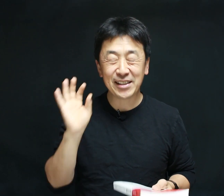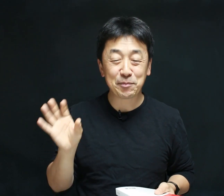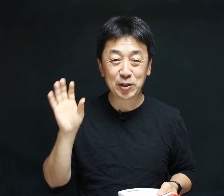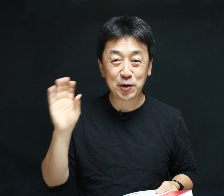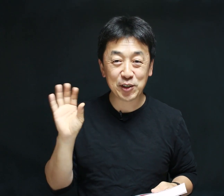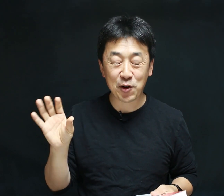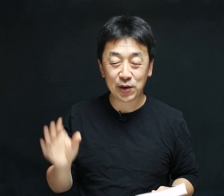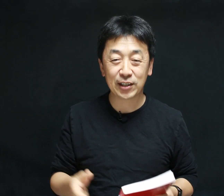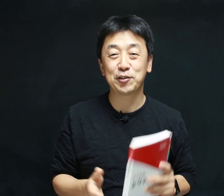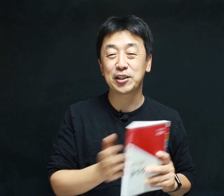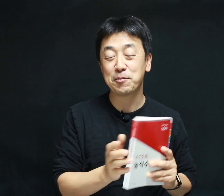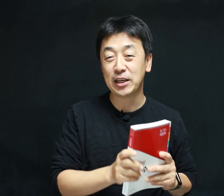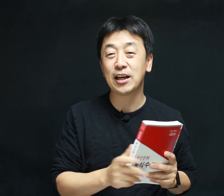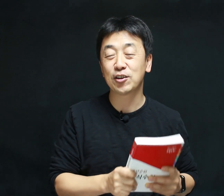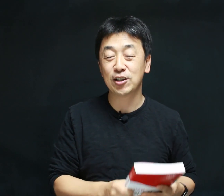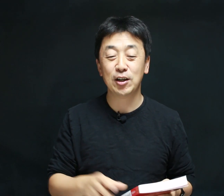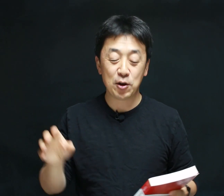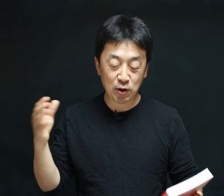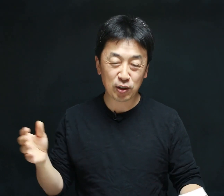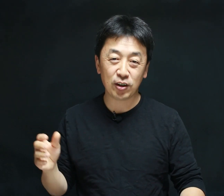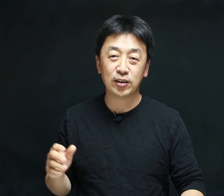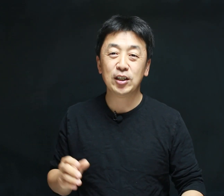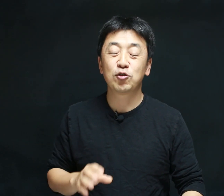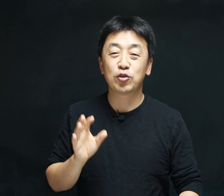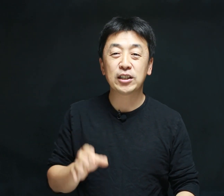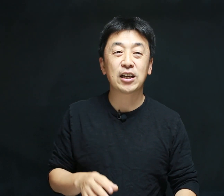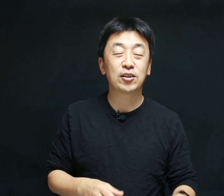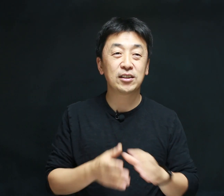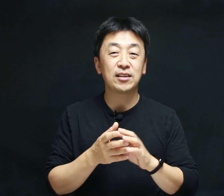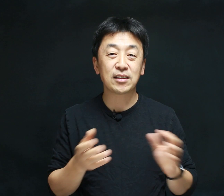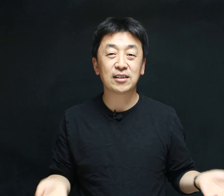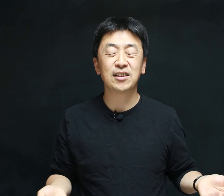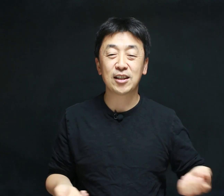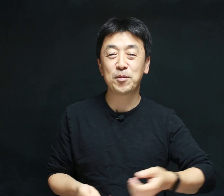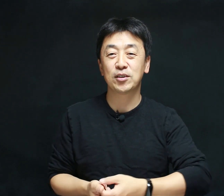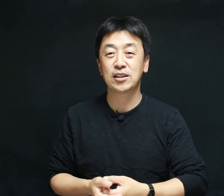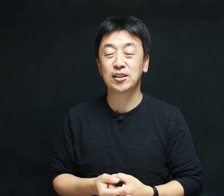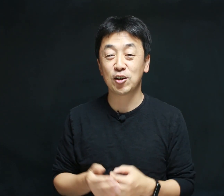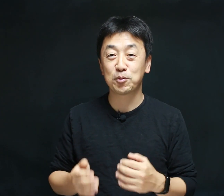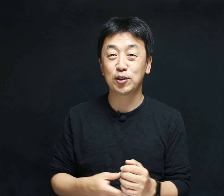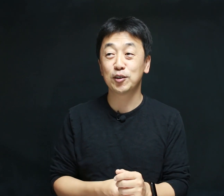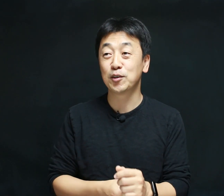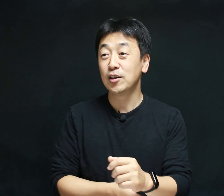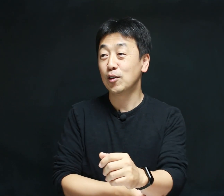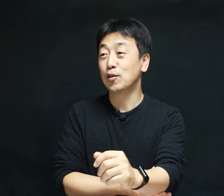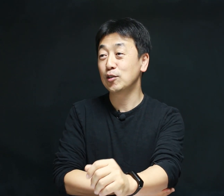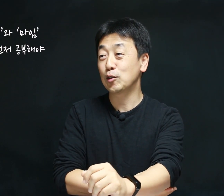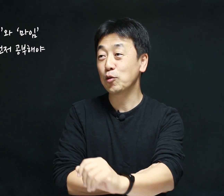책 먼저 외우시고 그리고 그 다음에 이 단어를 외우셔서 두 가지 단어들이 싹 다 끝난다면 사실은 여러분들은 이제